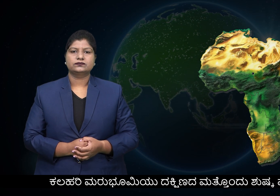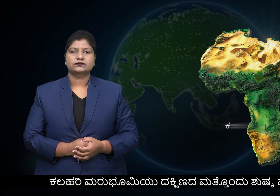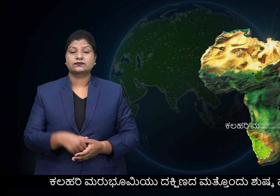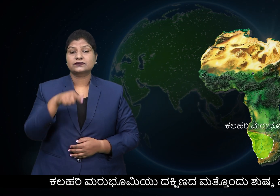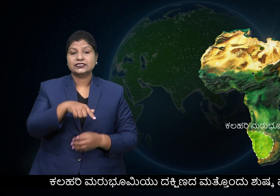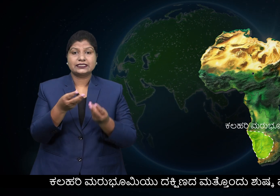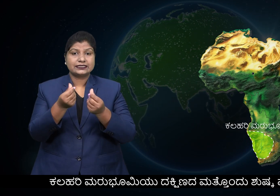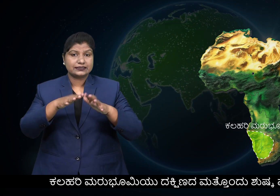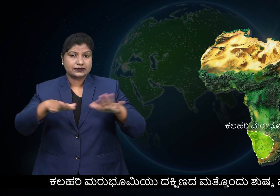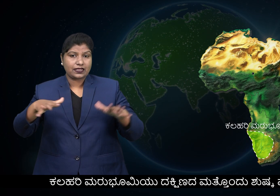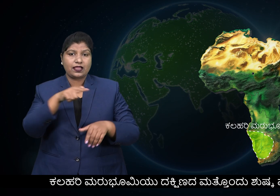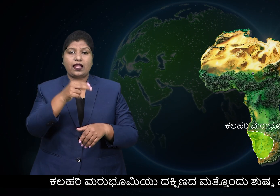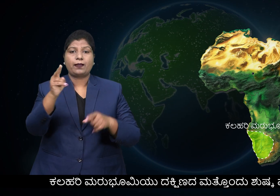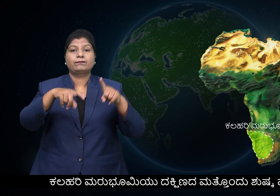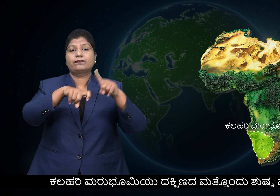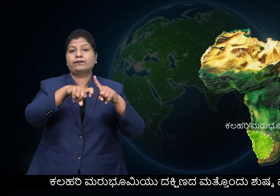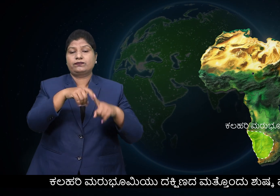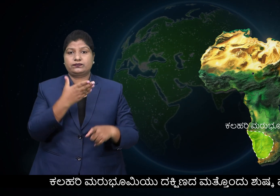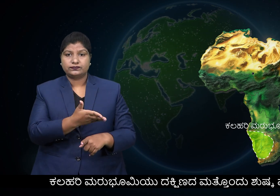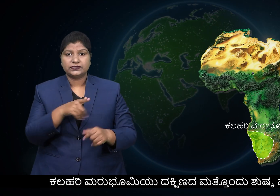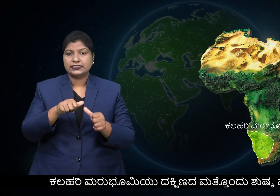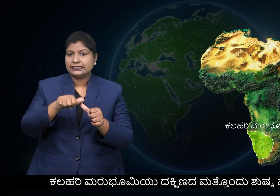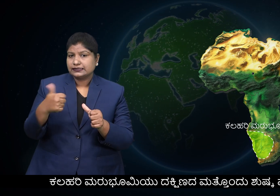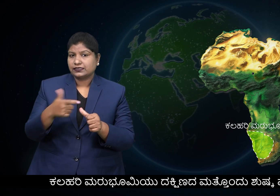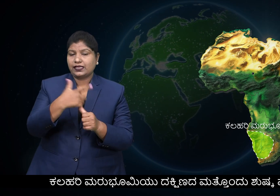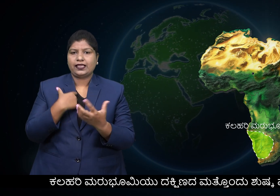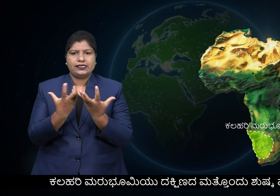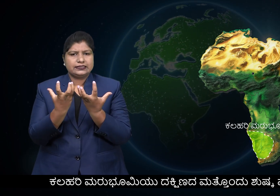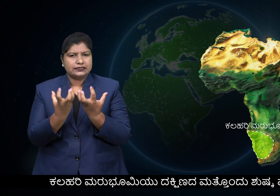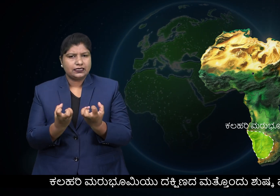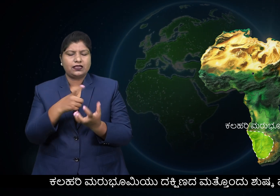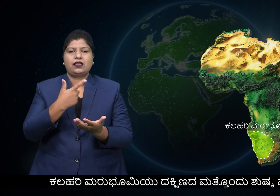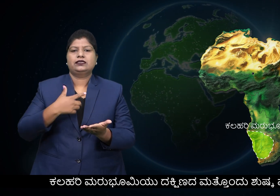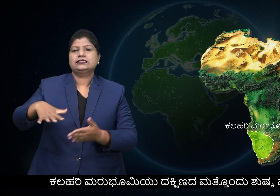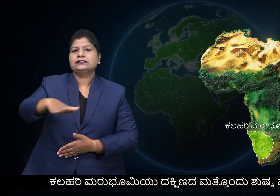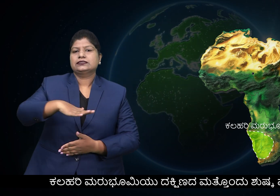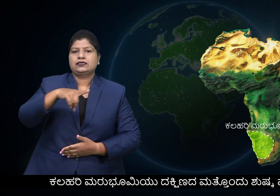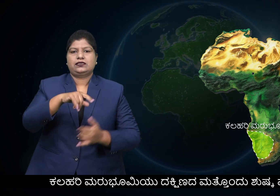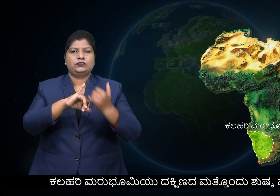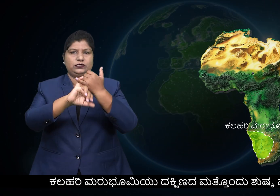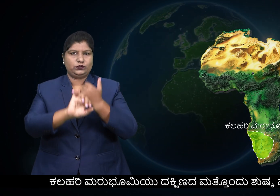ಕಲಹರಿ ಮರುಭೂಮಿಯು ದಕ್ಷಿಣದ ಮತ್ತೊಂದು ಶುಷ್ಕ ಪ್ರದೇಶವಾಗಿದೆ.